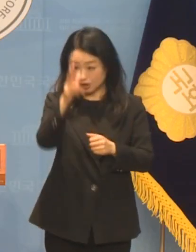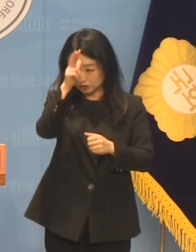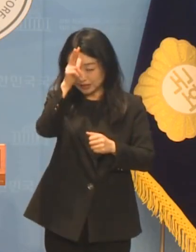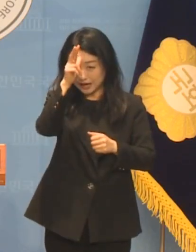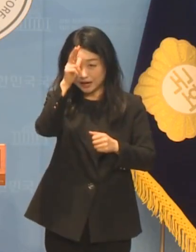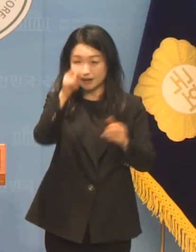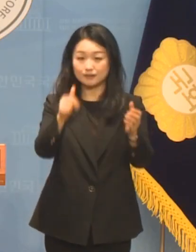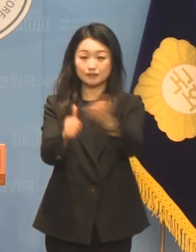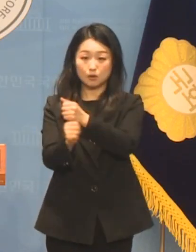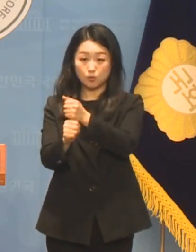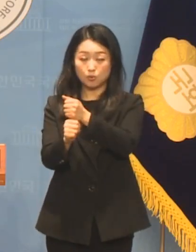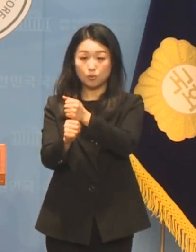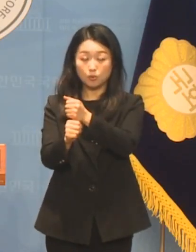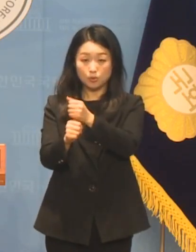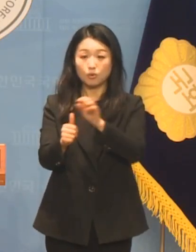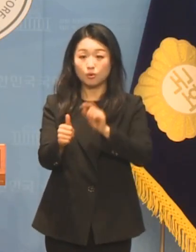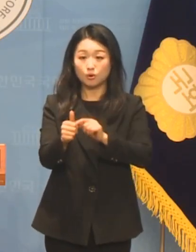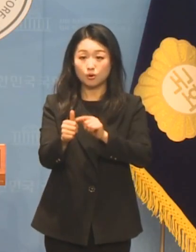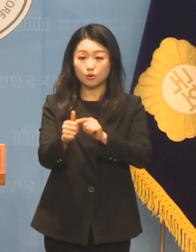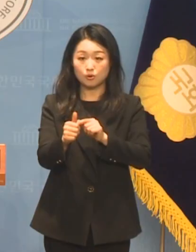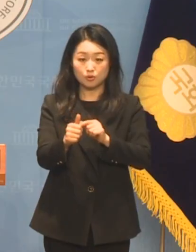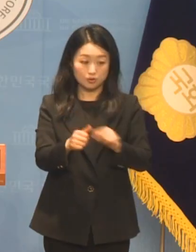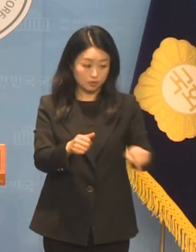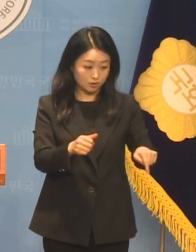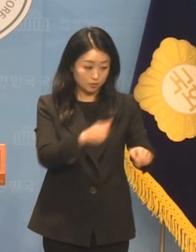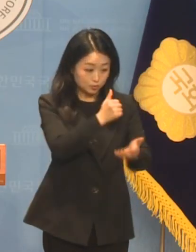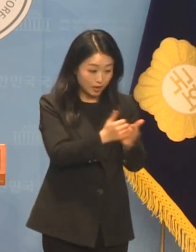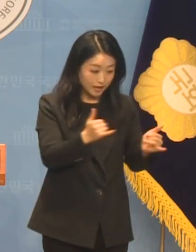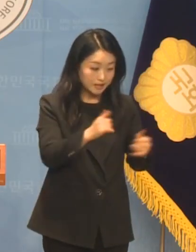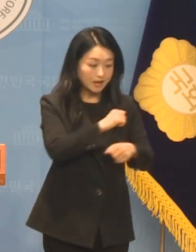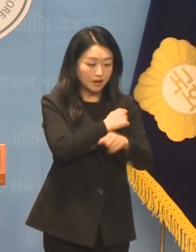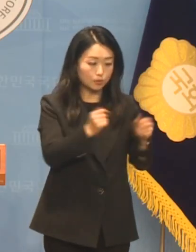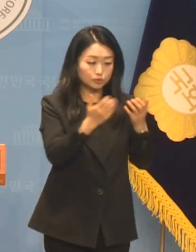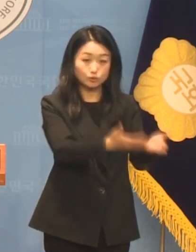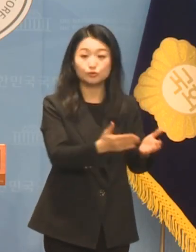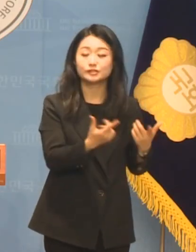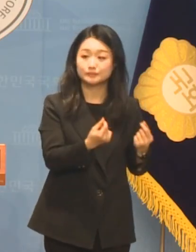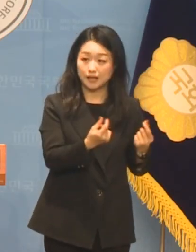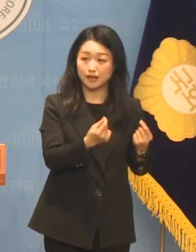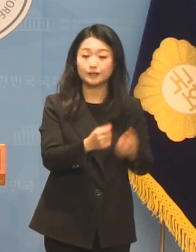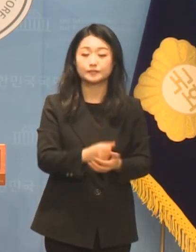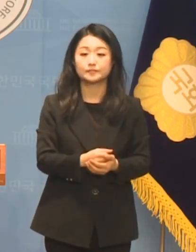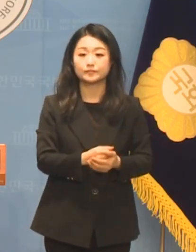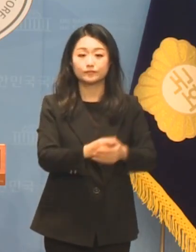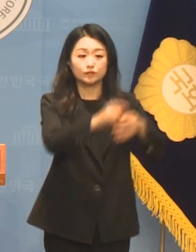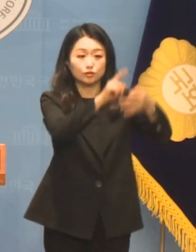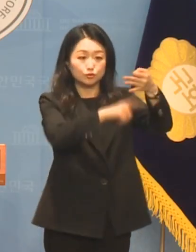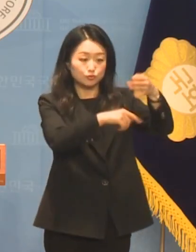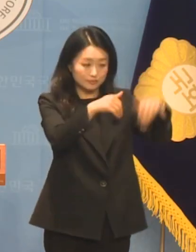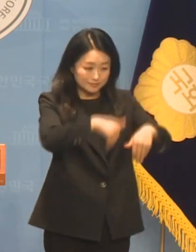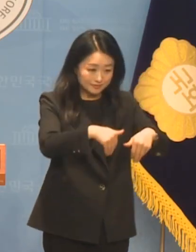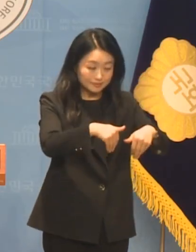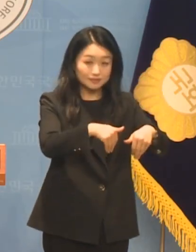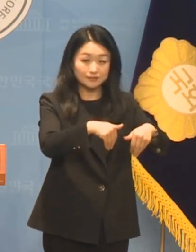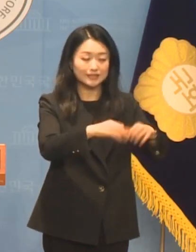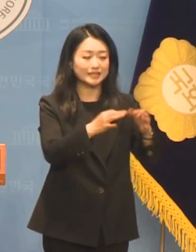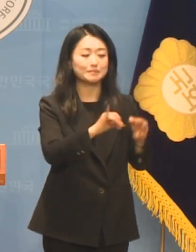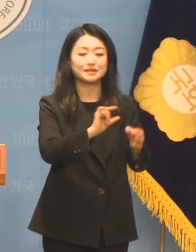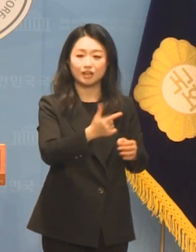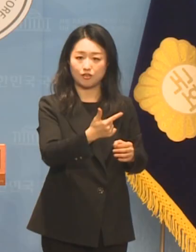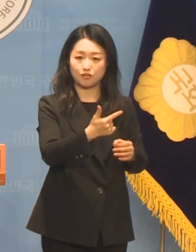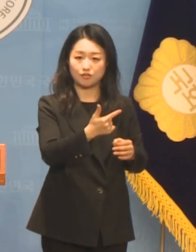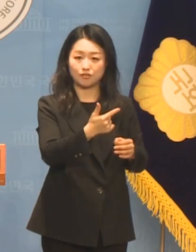기소하고 도둑에게는 면죄부를 준 결과입니다. 윤석열의 푸들이 되어 여당 당대표가 된